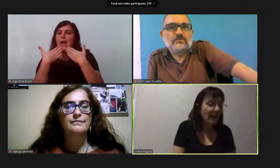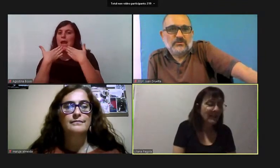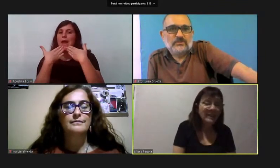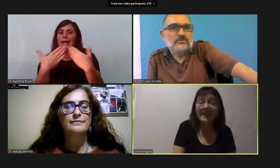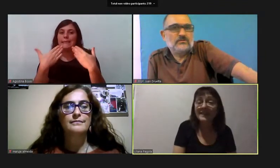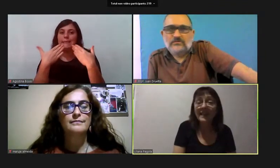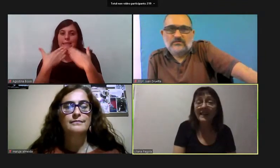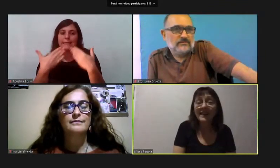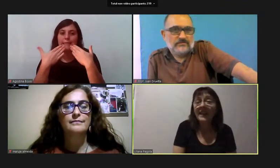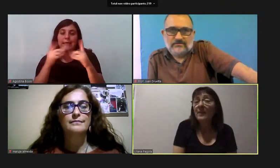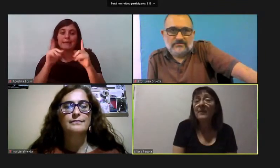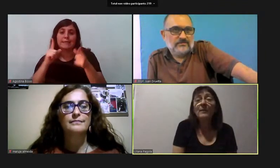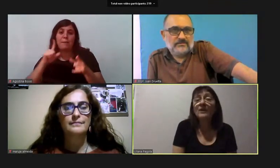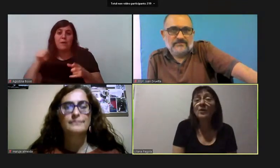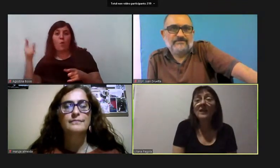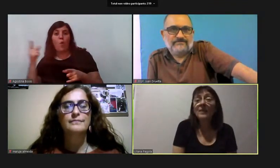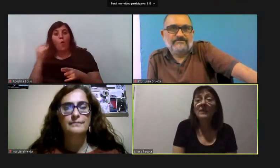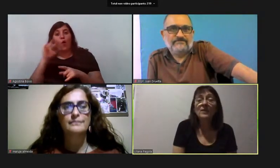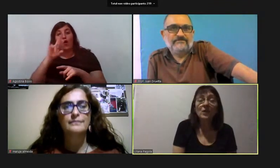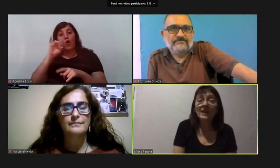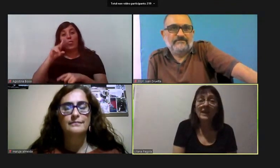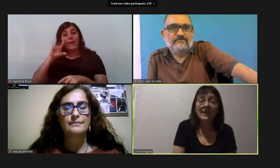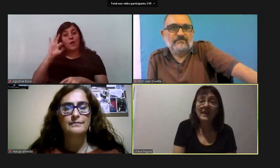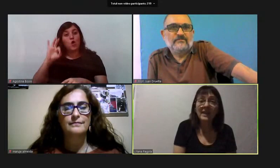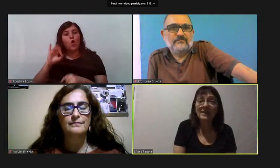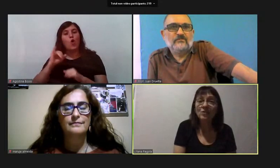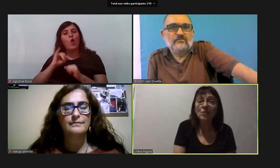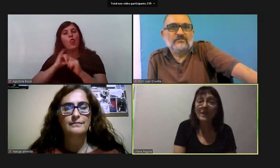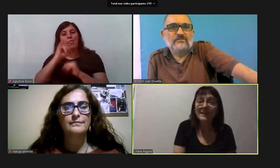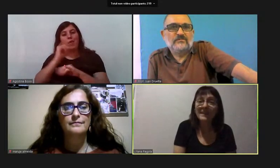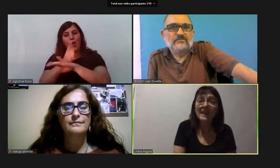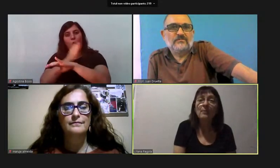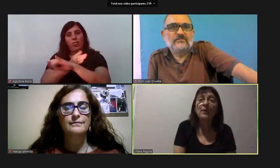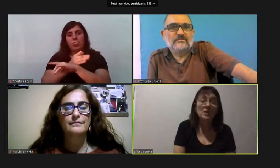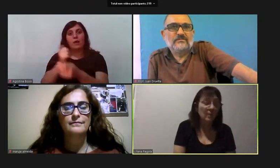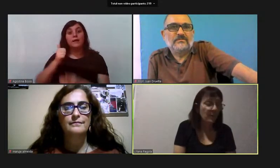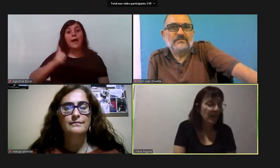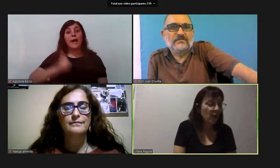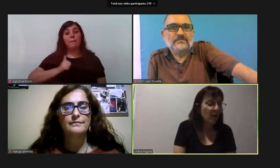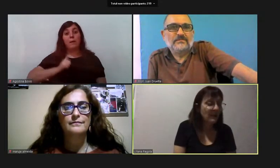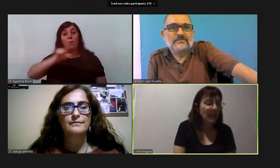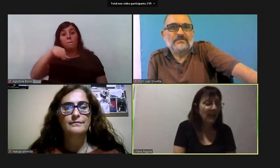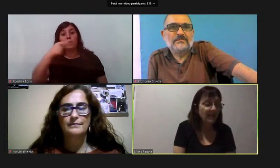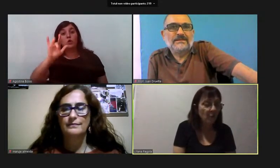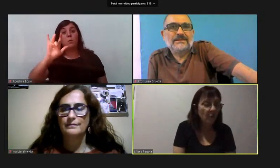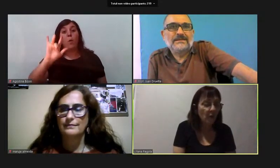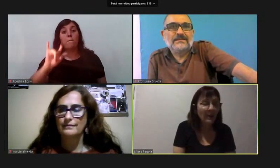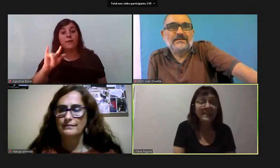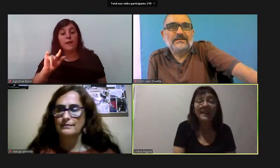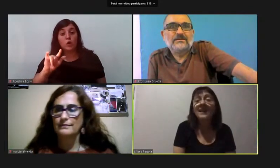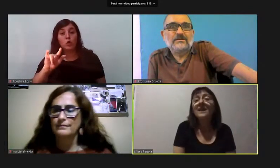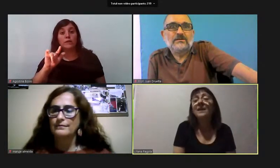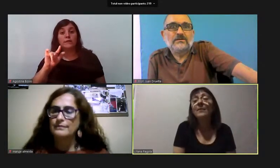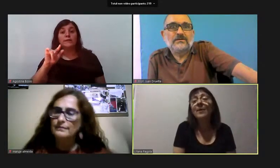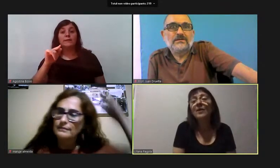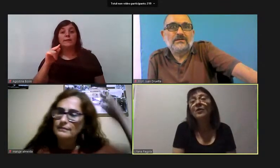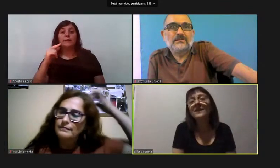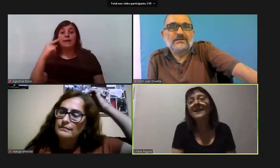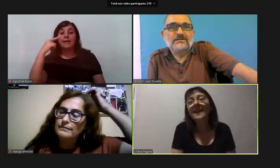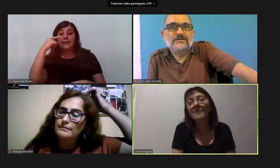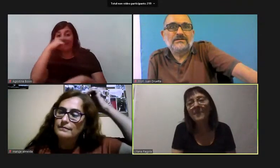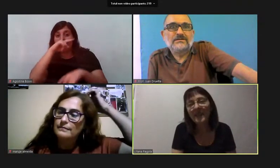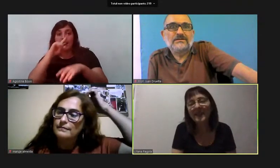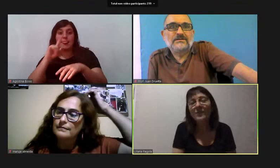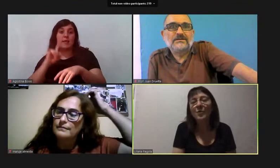Rodrigo recién, esperamos a todas las personas que quieran sumarse el próximo miércoles a las 19 horas, que vamos a